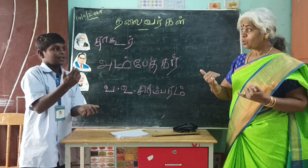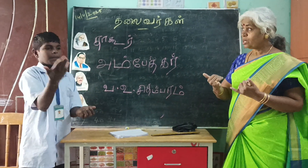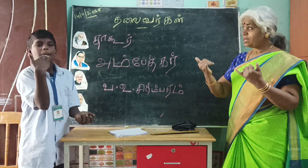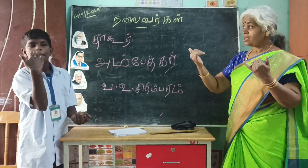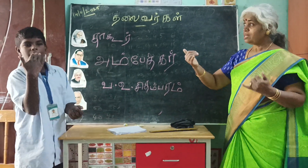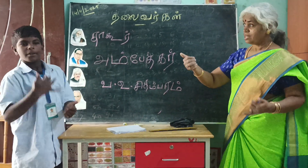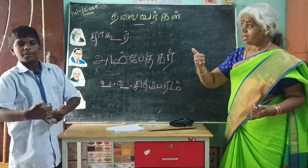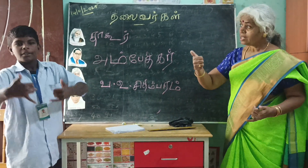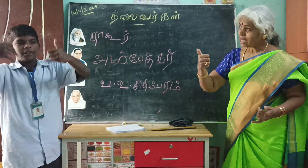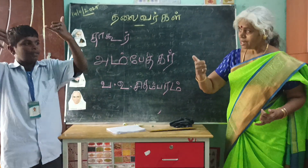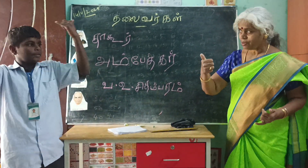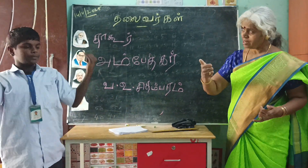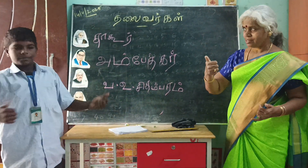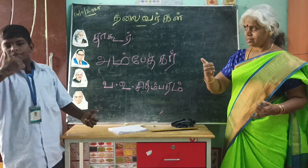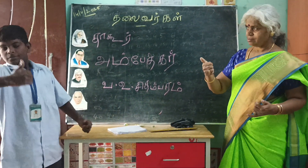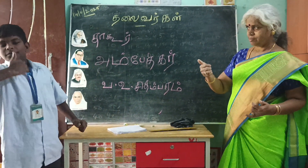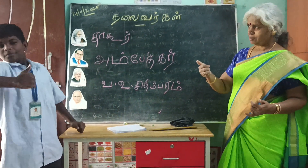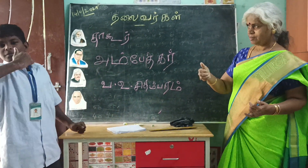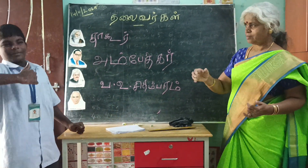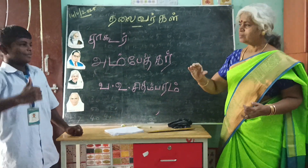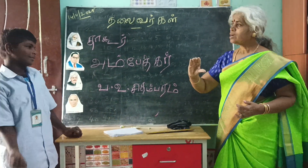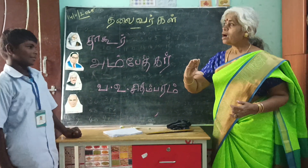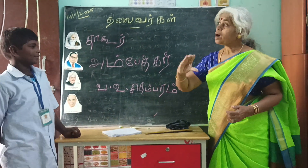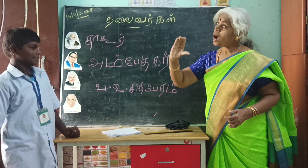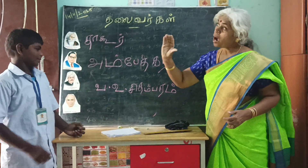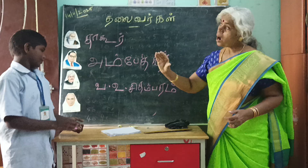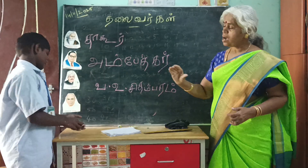தமிழ்நாட்டோட தலைவராக இருந்தார். கா